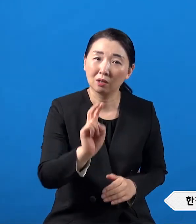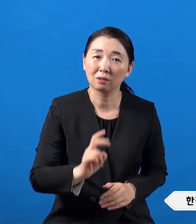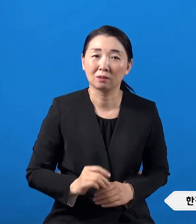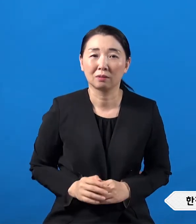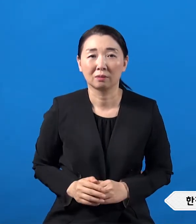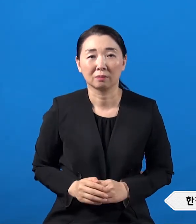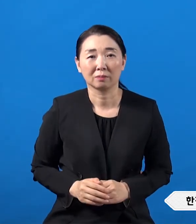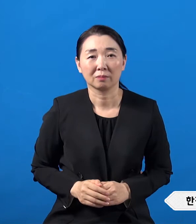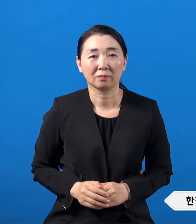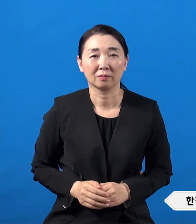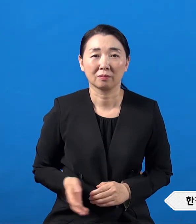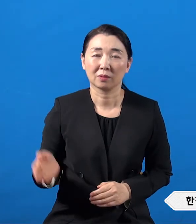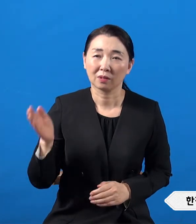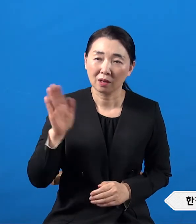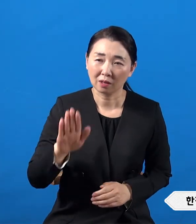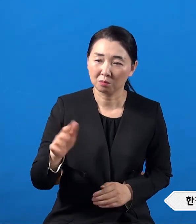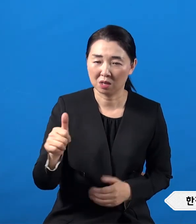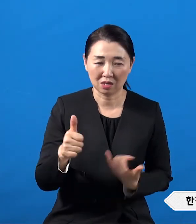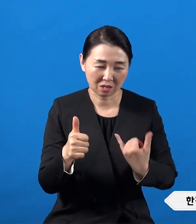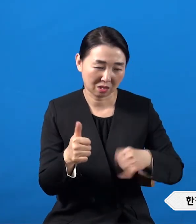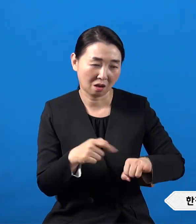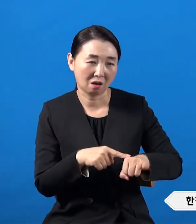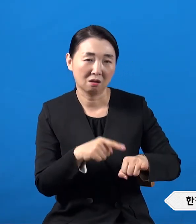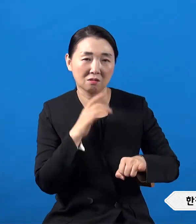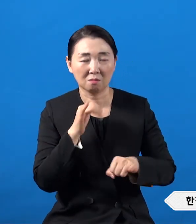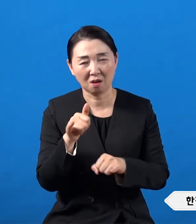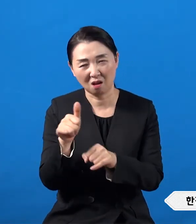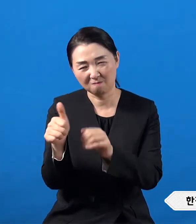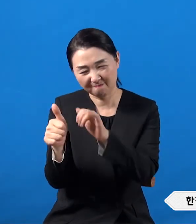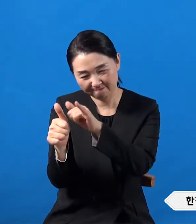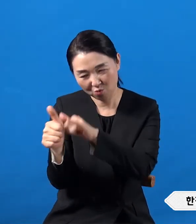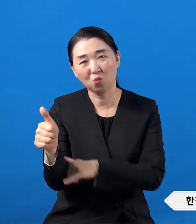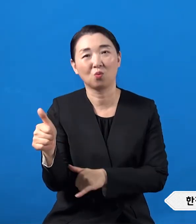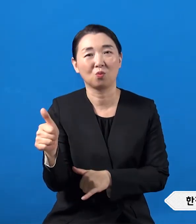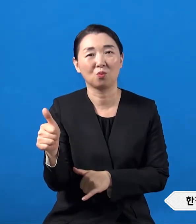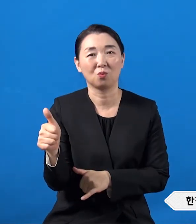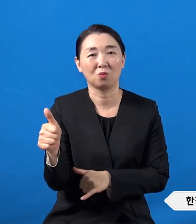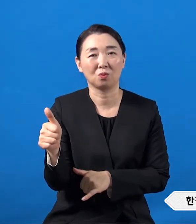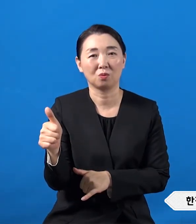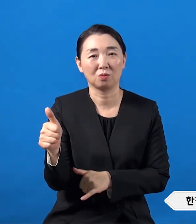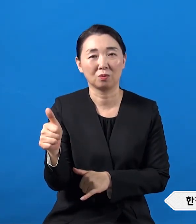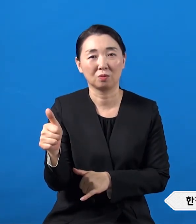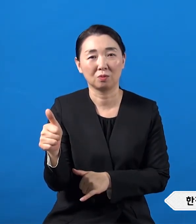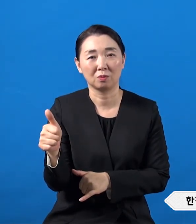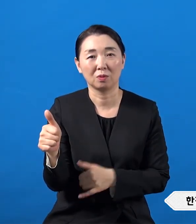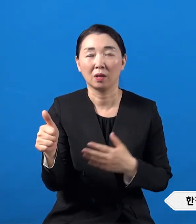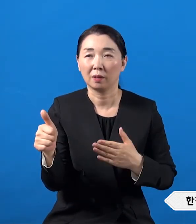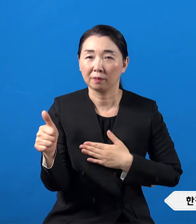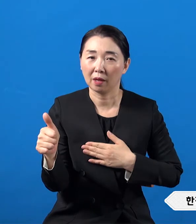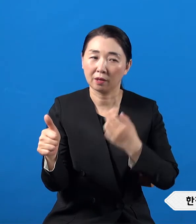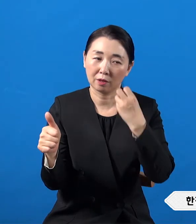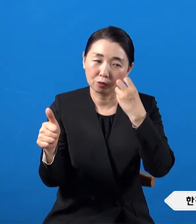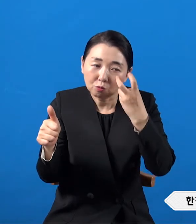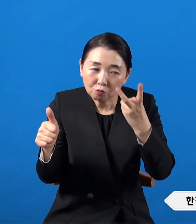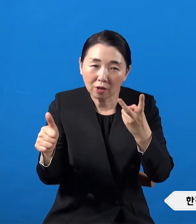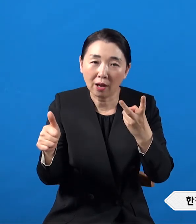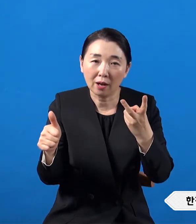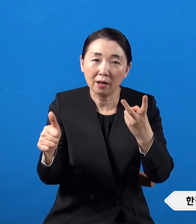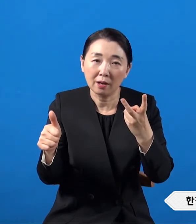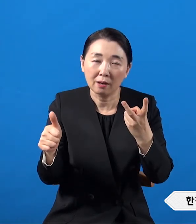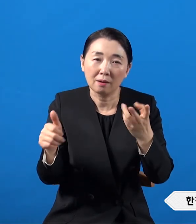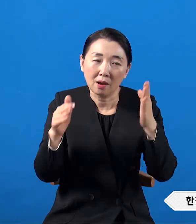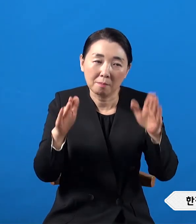내빼버리겠죠. 그런데 입다의 딸은 진짜 효녀입니다. 저에게 2달만 시간을